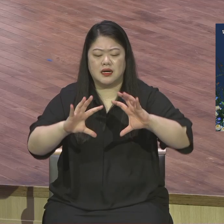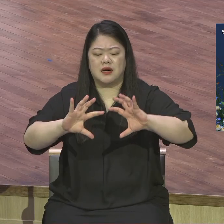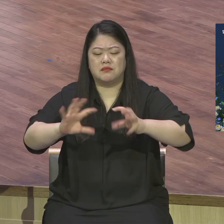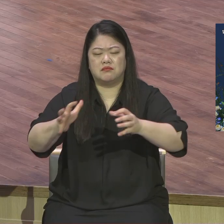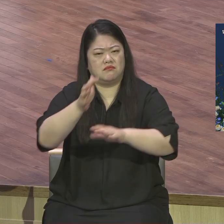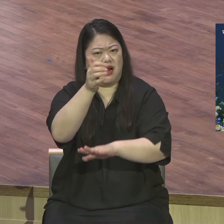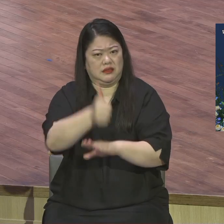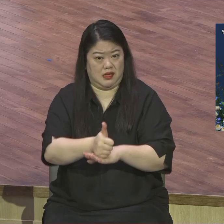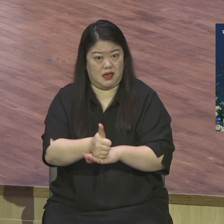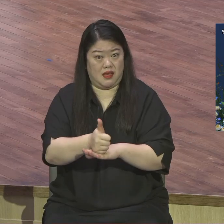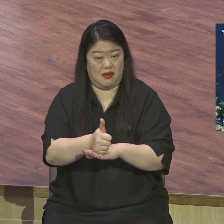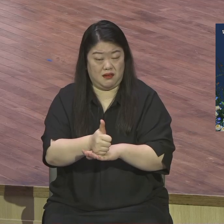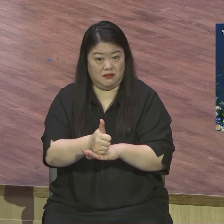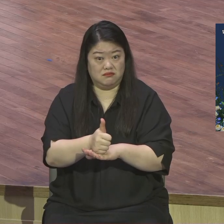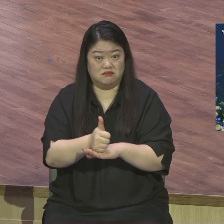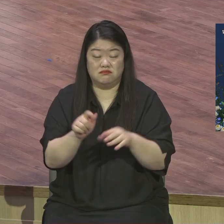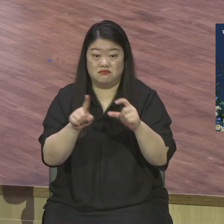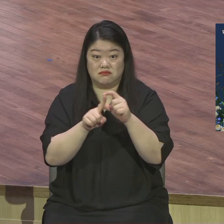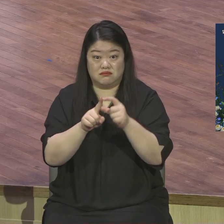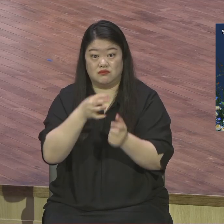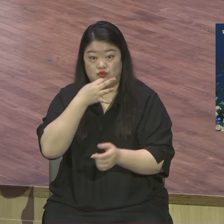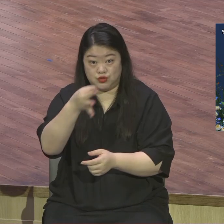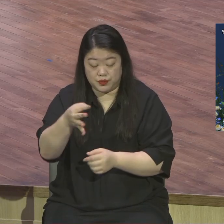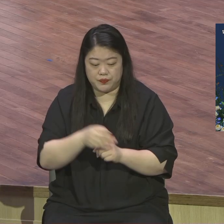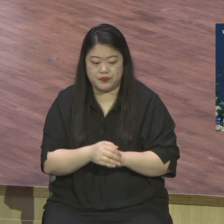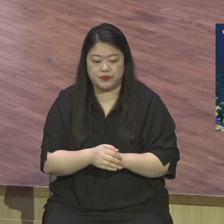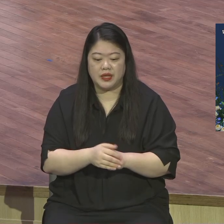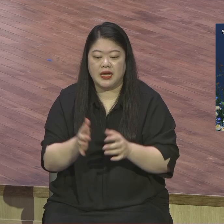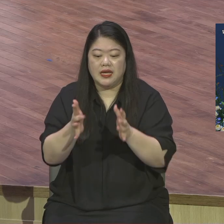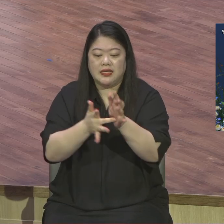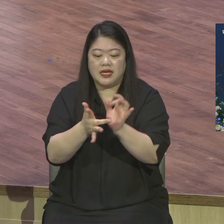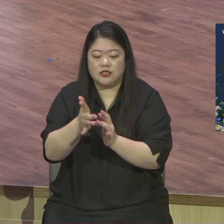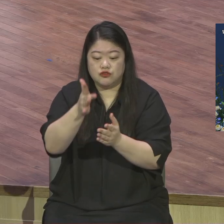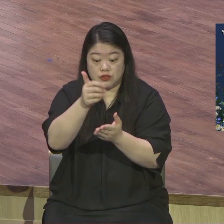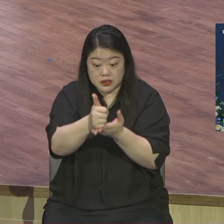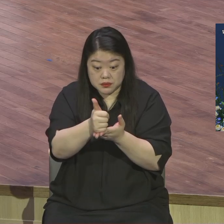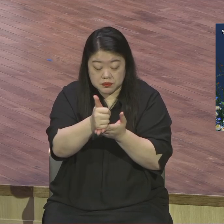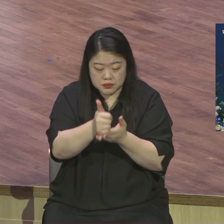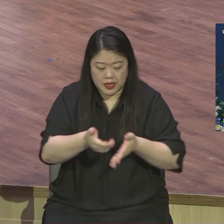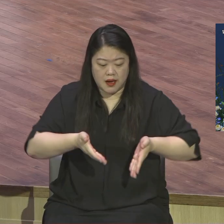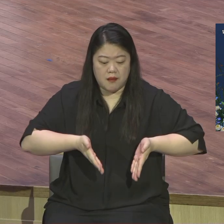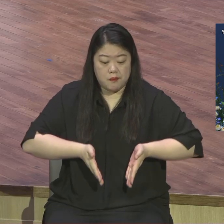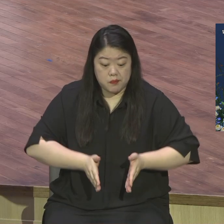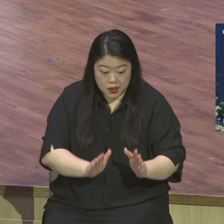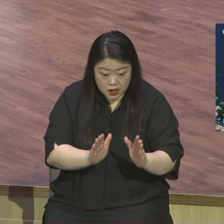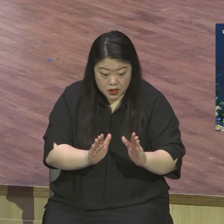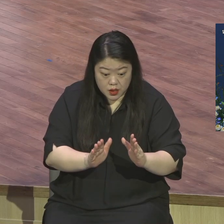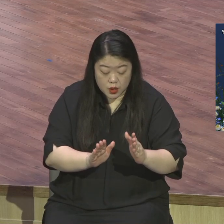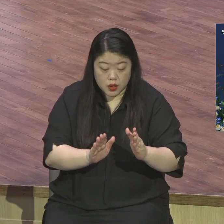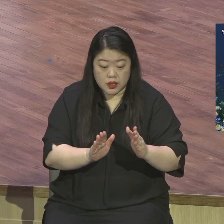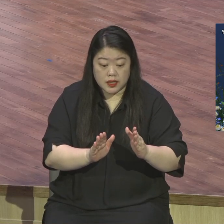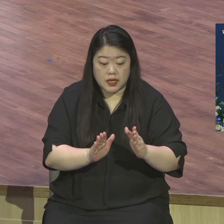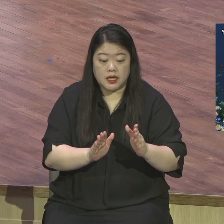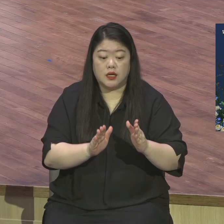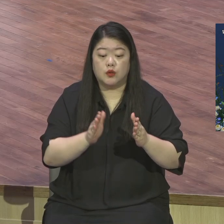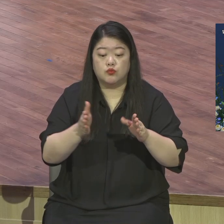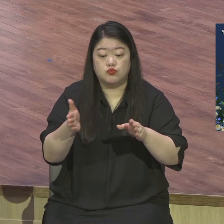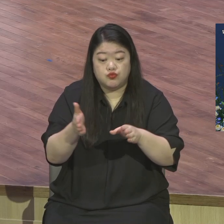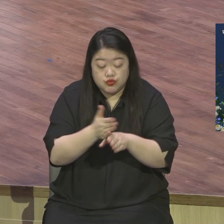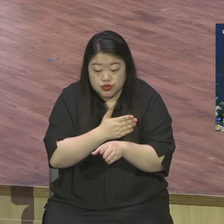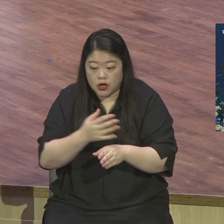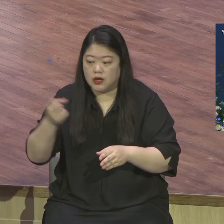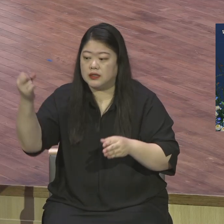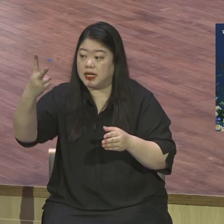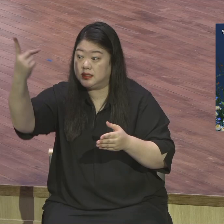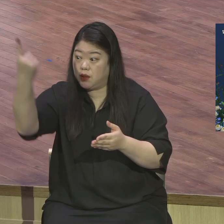예수 그리스도의 탄생부터 제림까지를 말세라고 합니다. 제림할 때까지를.